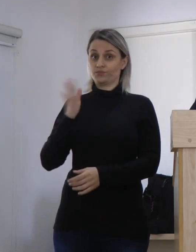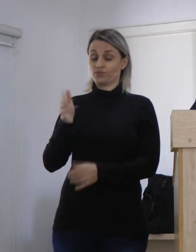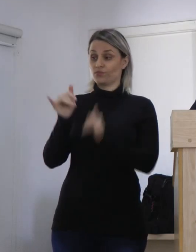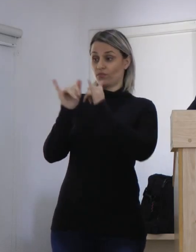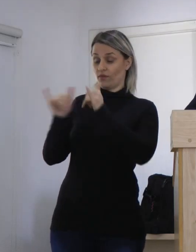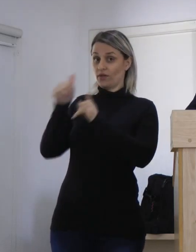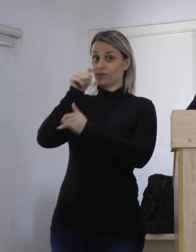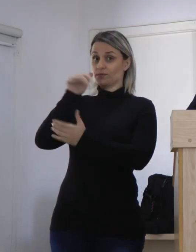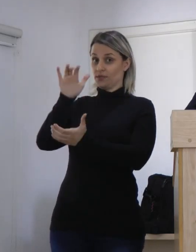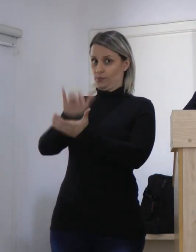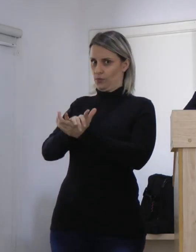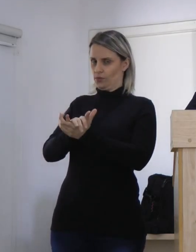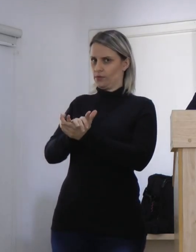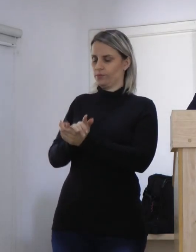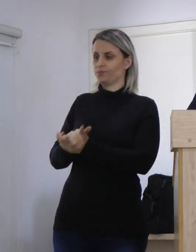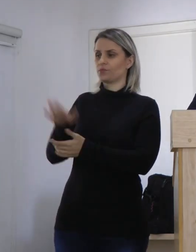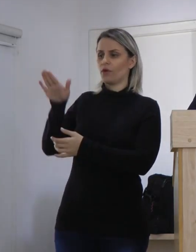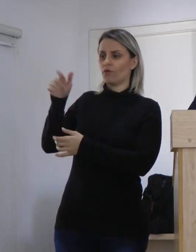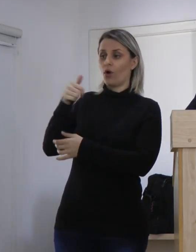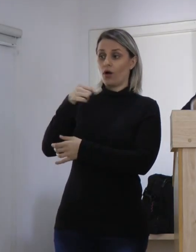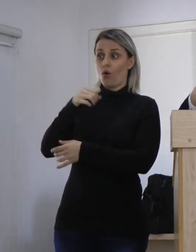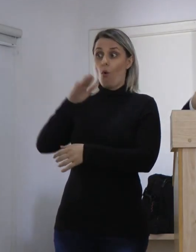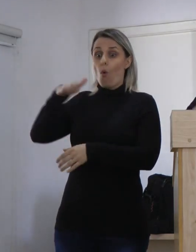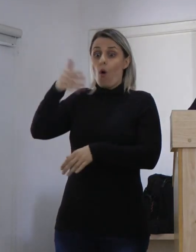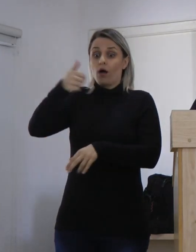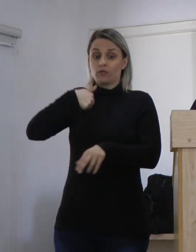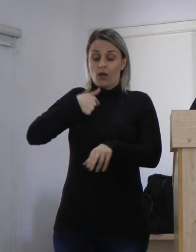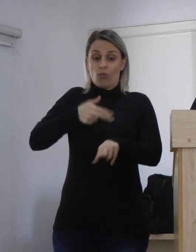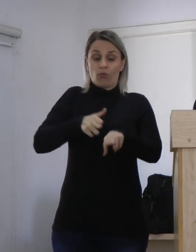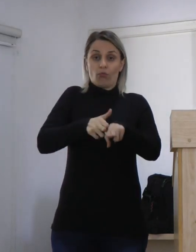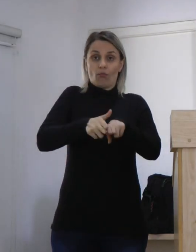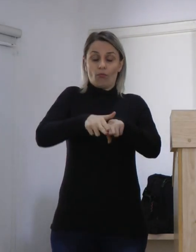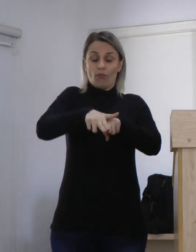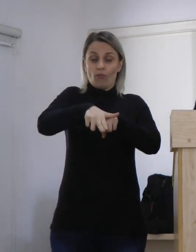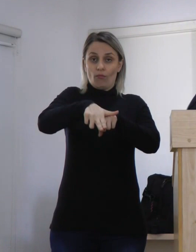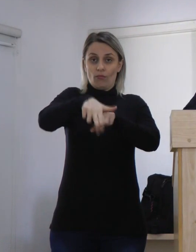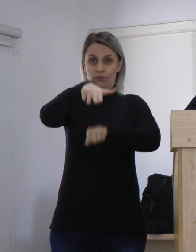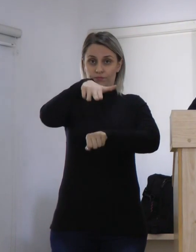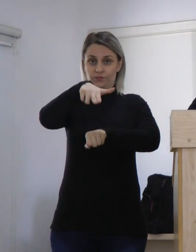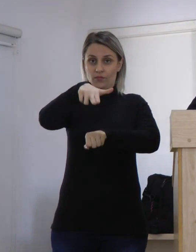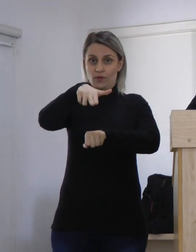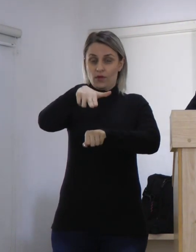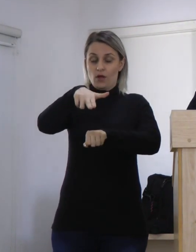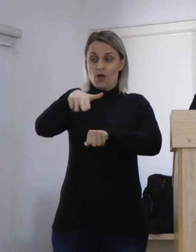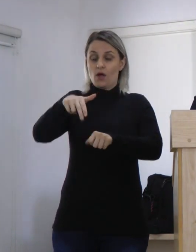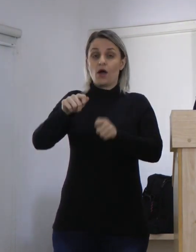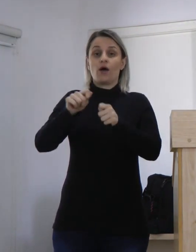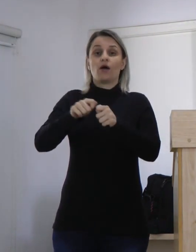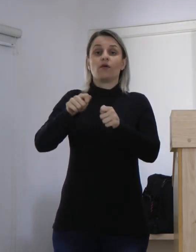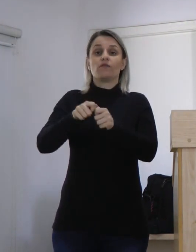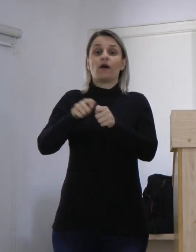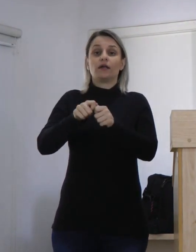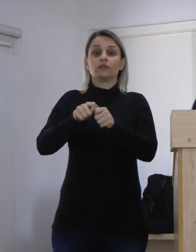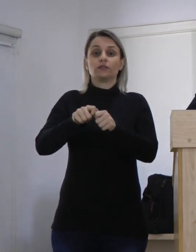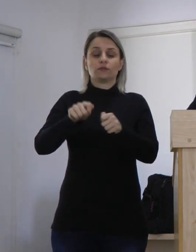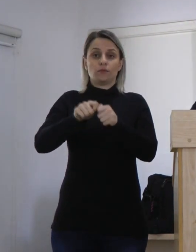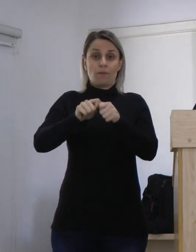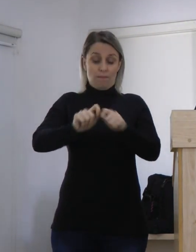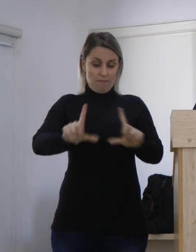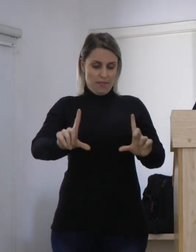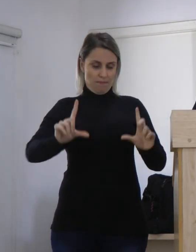eu disse: Fernanda, quando eu desencarnar, coloca uma placa, um crachá escrito bem grande, trabalhador.